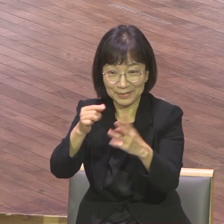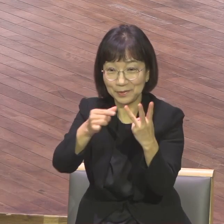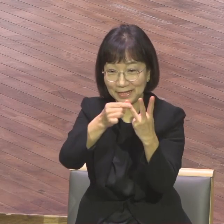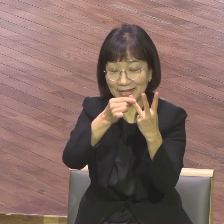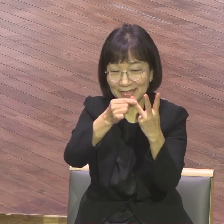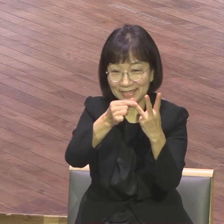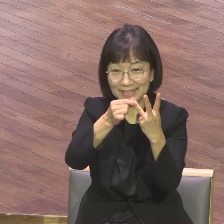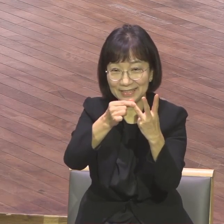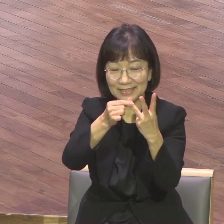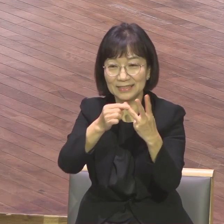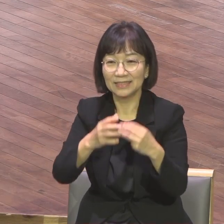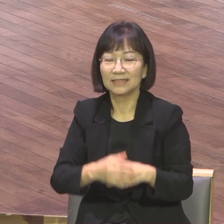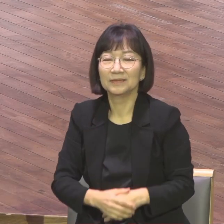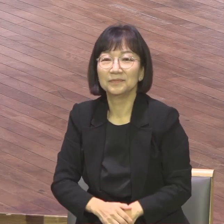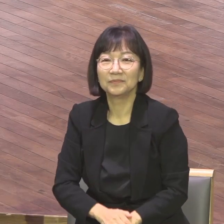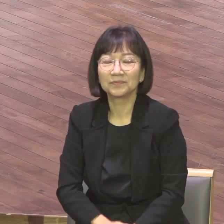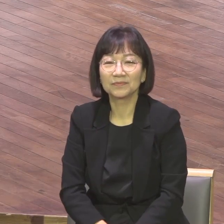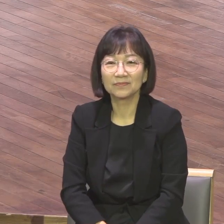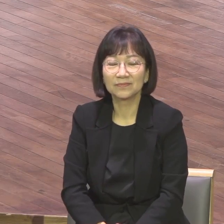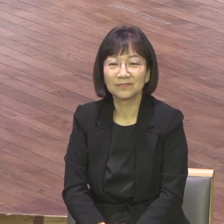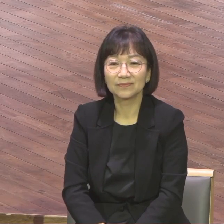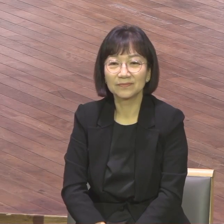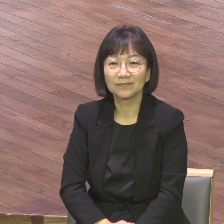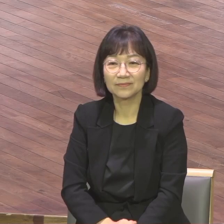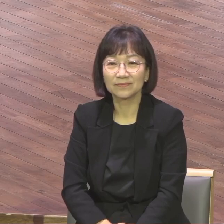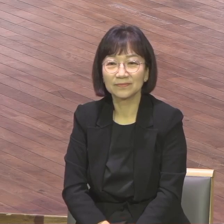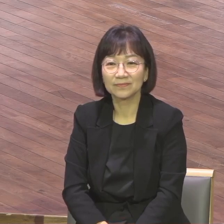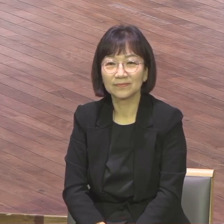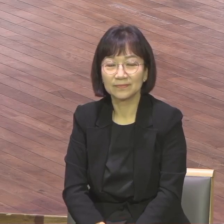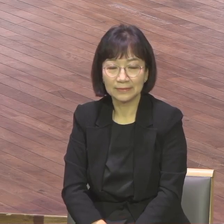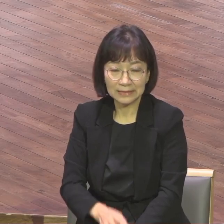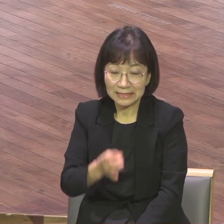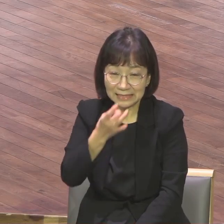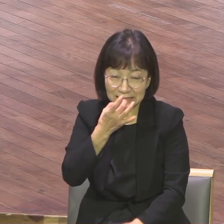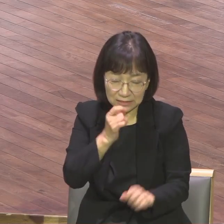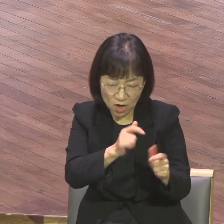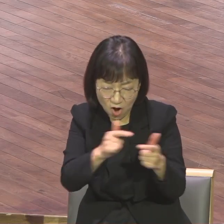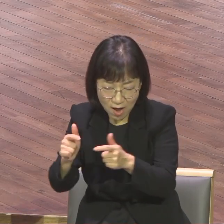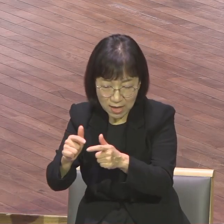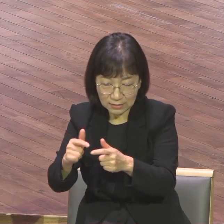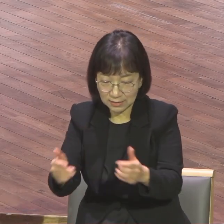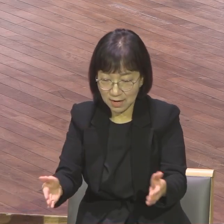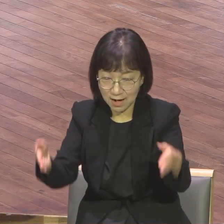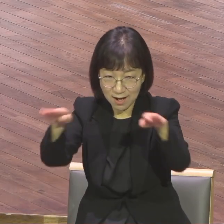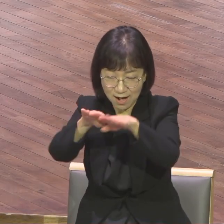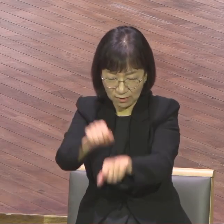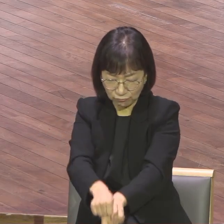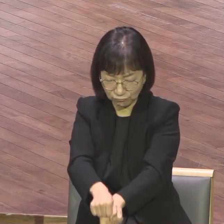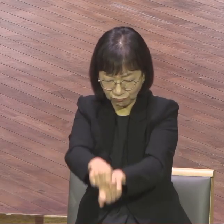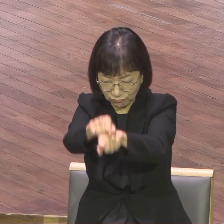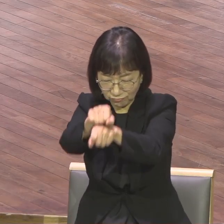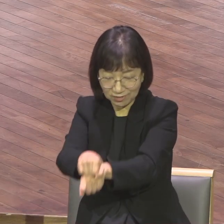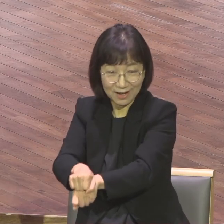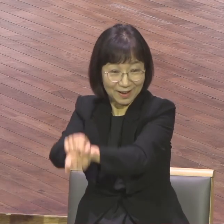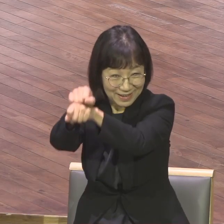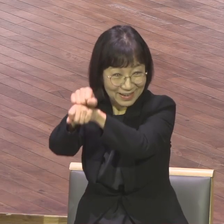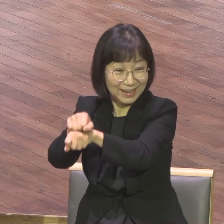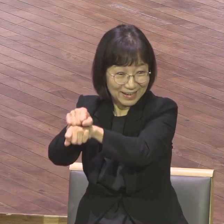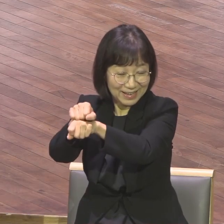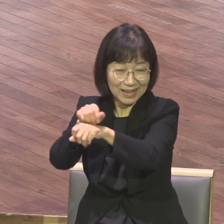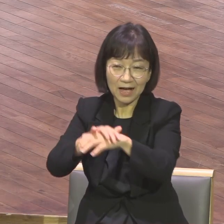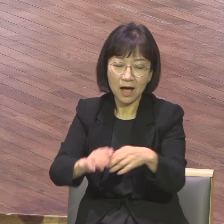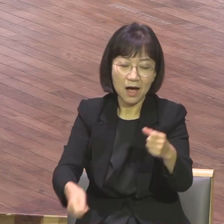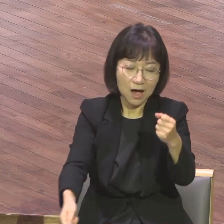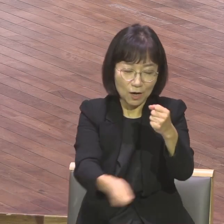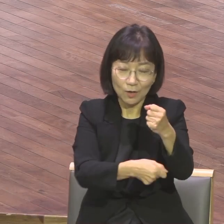그렇게 지키는 성격이 있습니다. 곡식을 창고에 저장을 했다. 추수해서 하나님께 그렇게